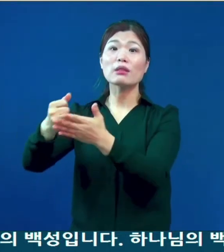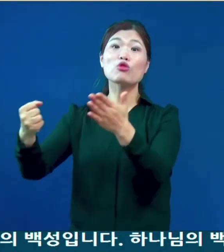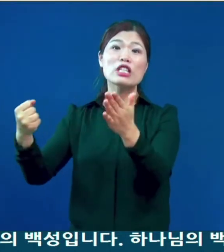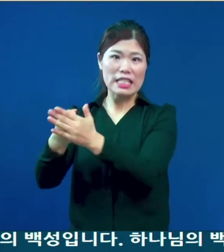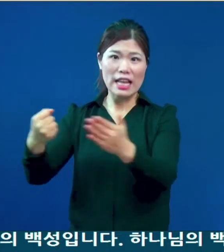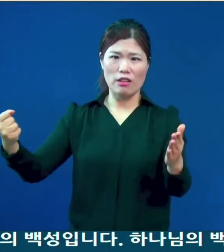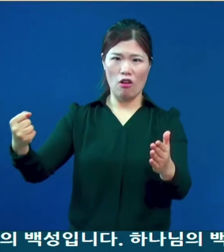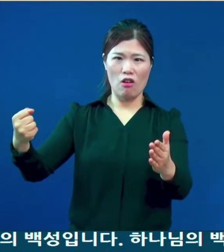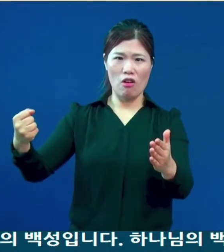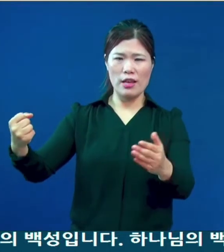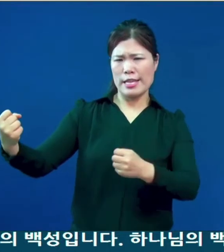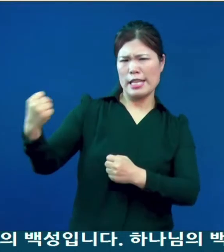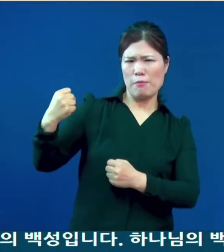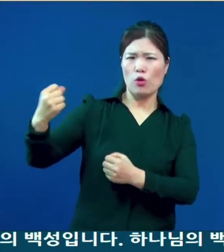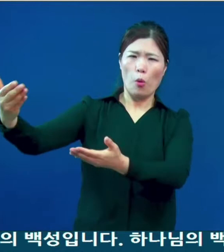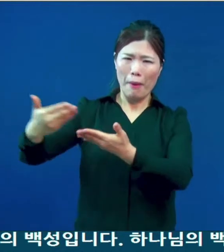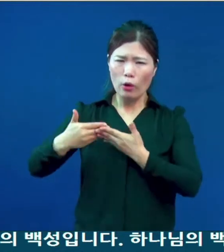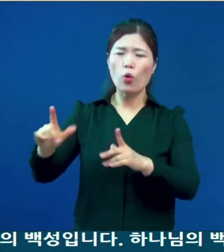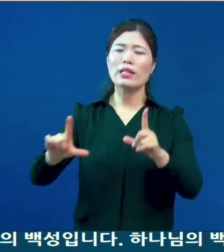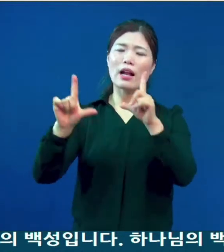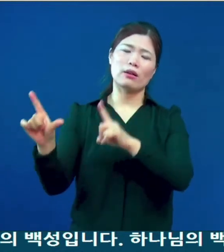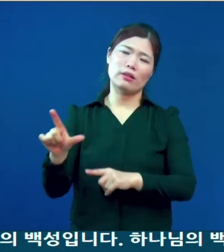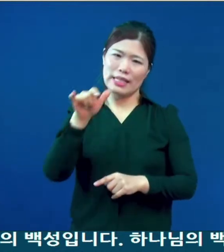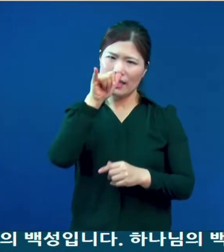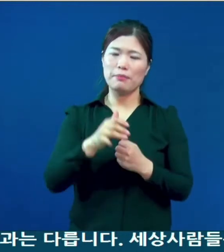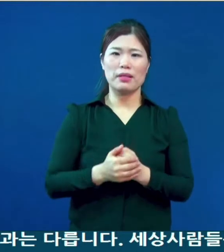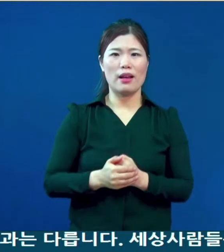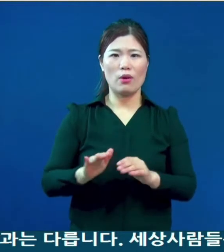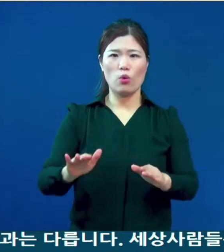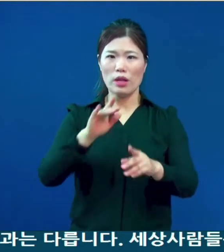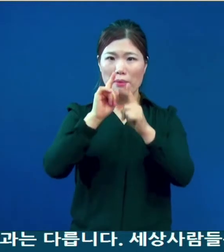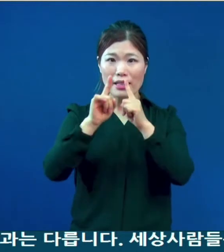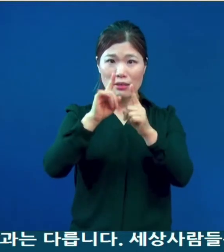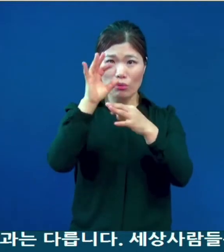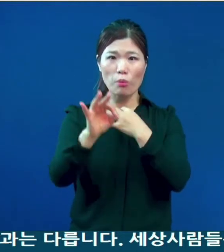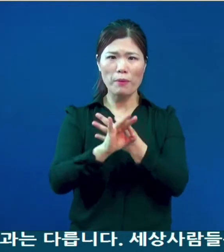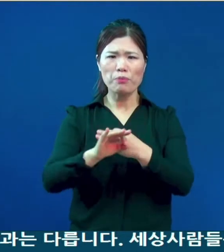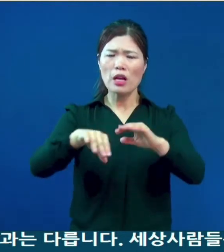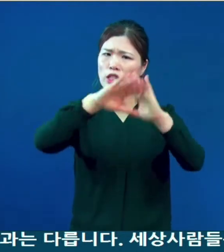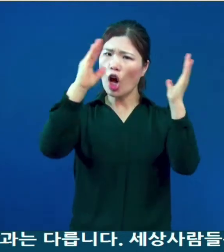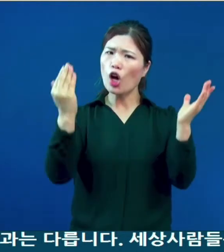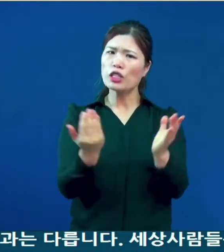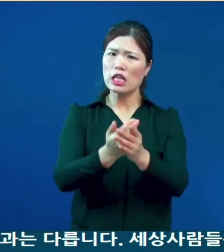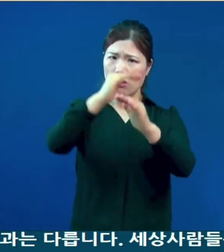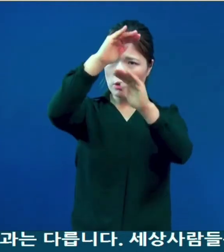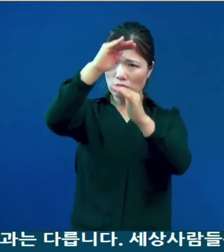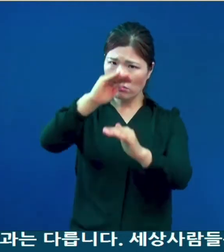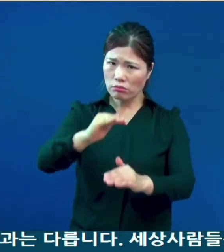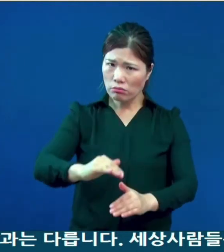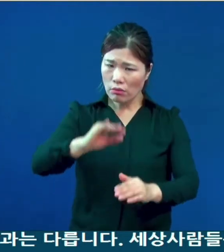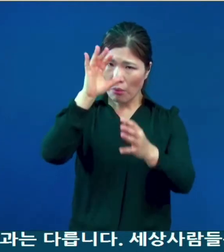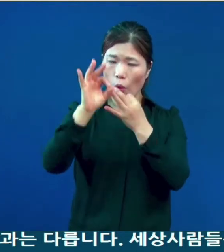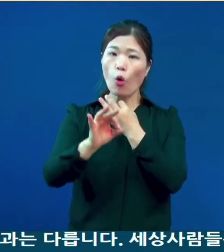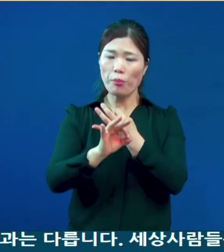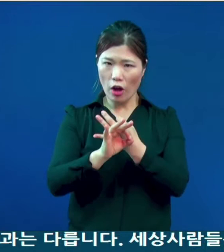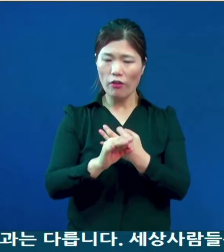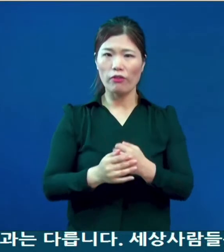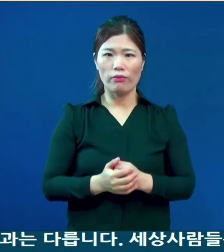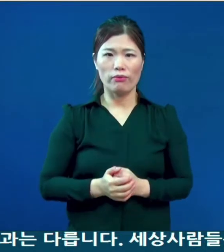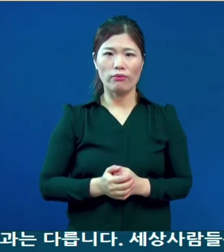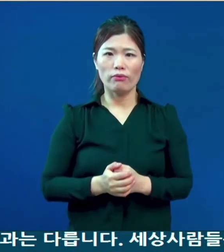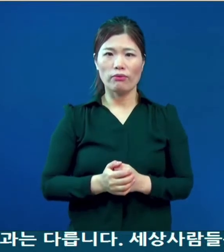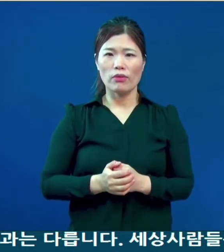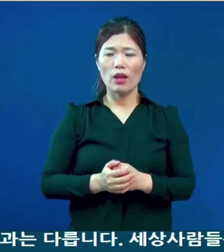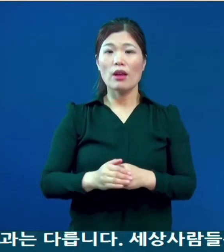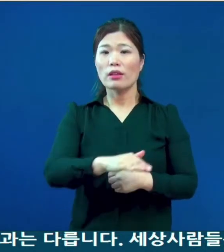자인 줄 믿습니다. 오늘 말씀의 전체적인 흐름을 살펴보면서 살펴본 부분들,